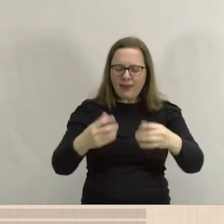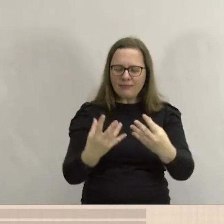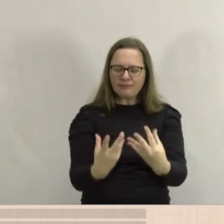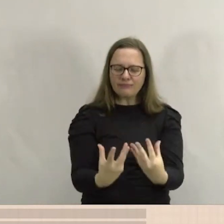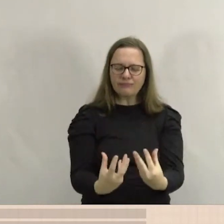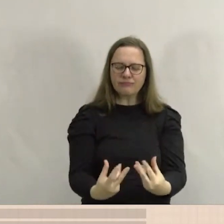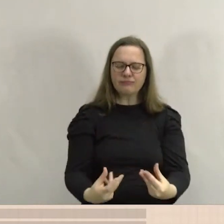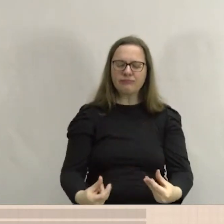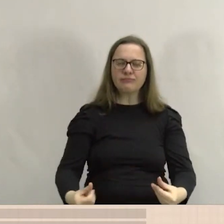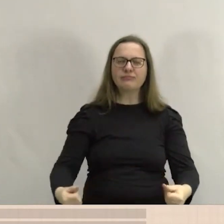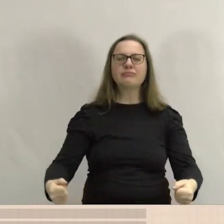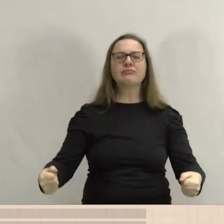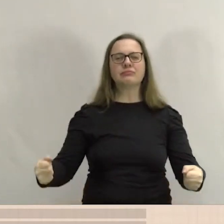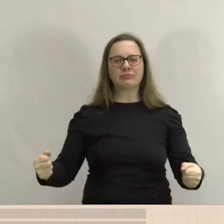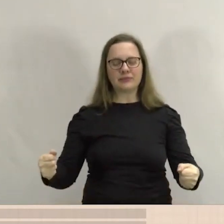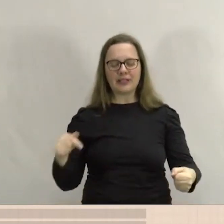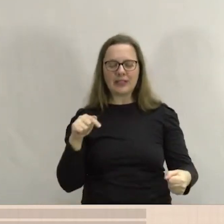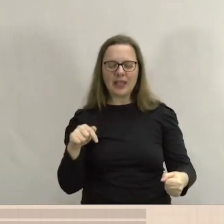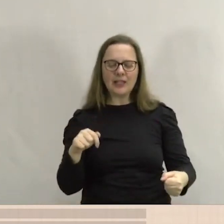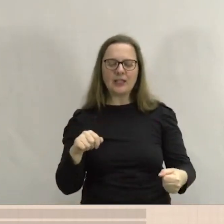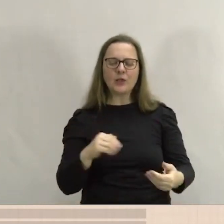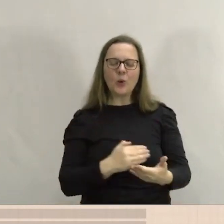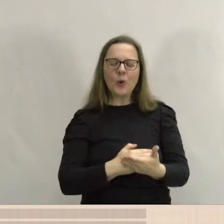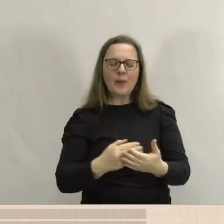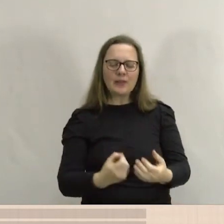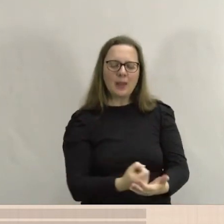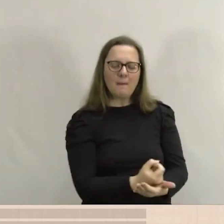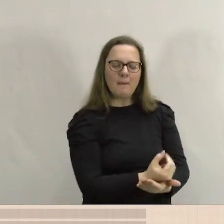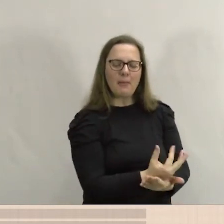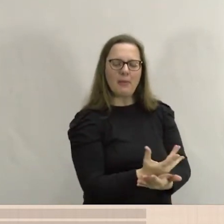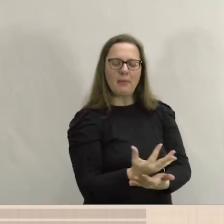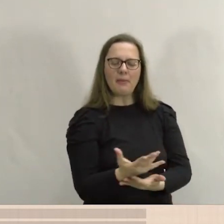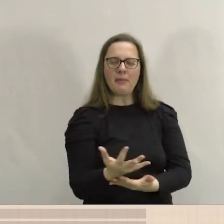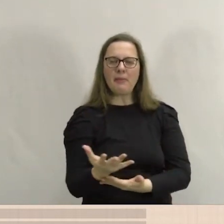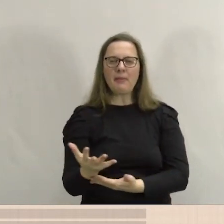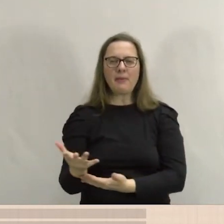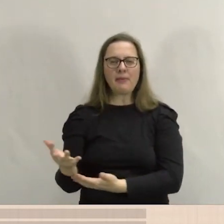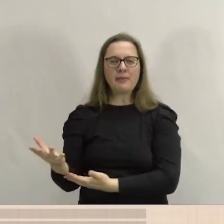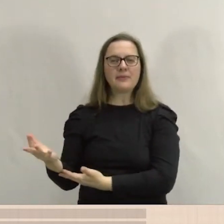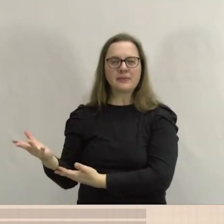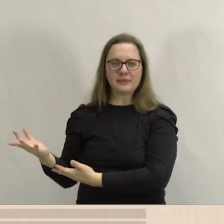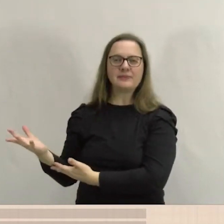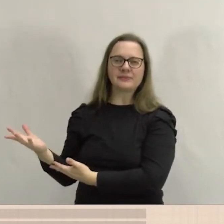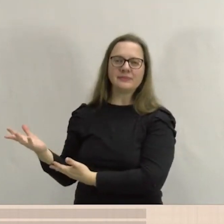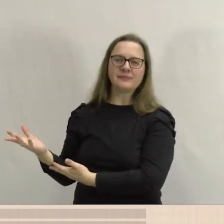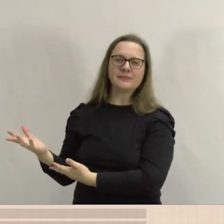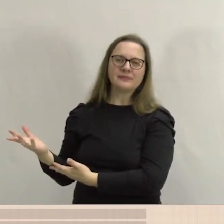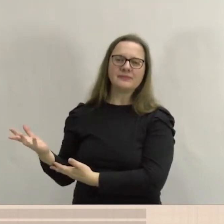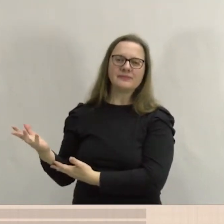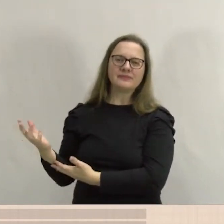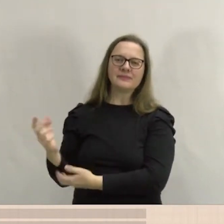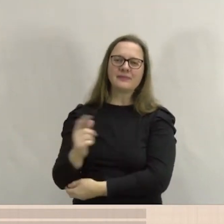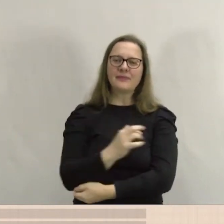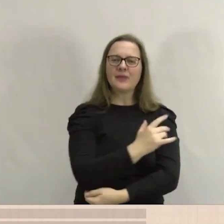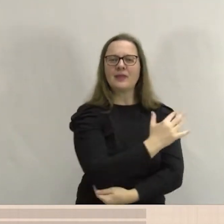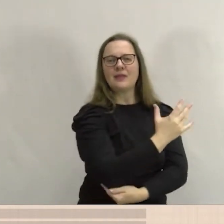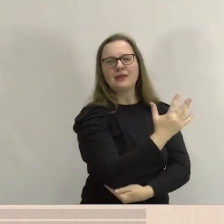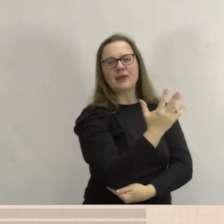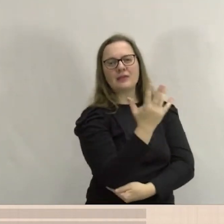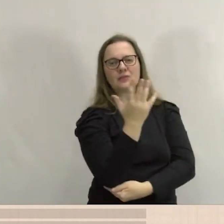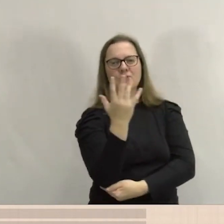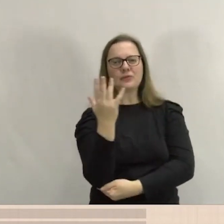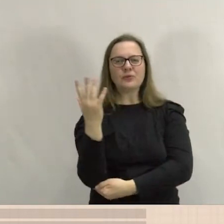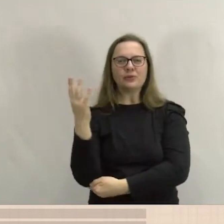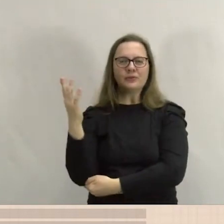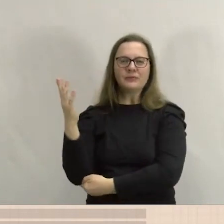terra, e a fecundem, e a façam brotar, para dar semente